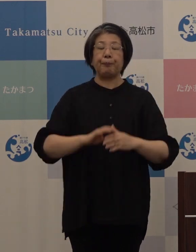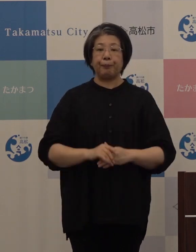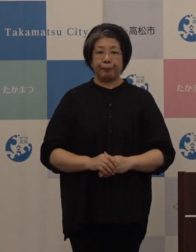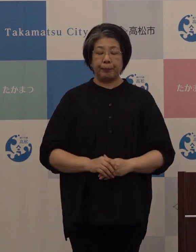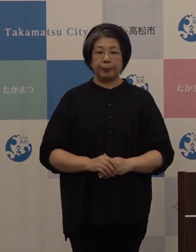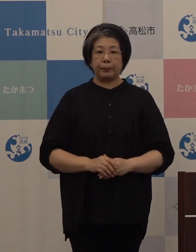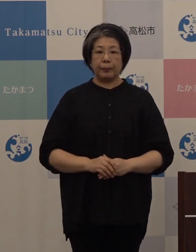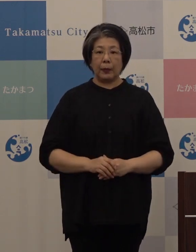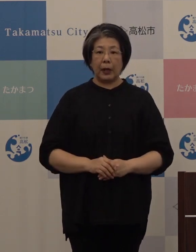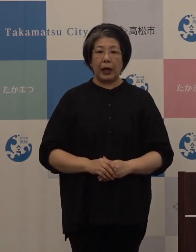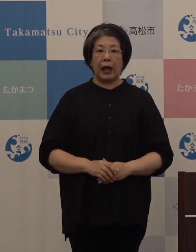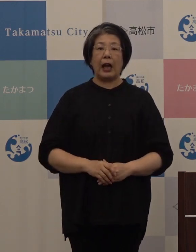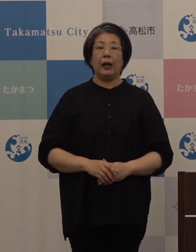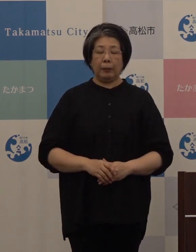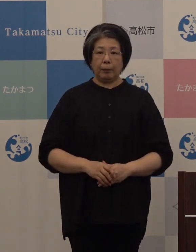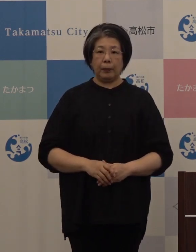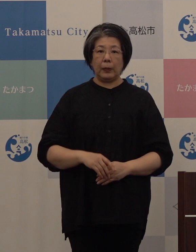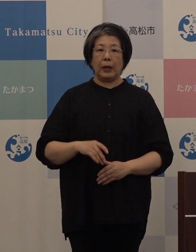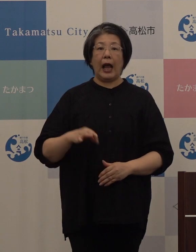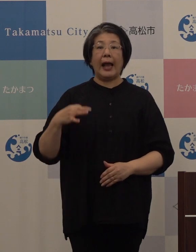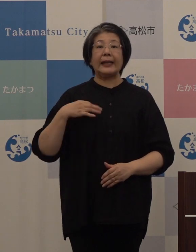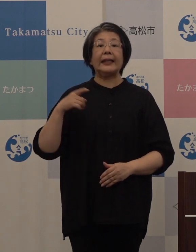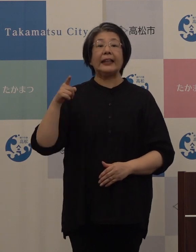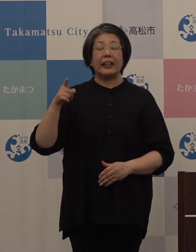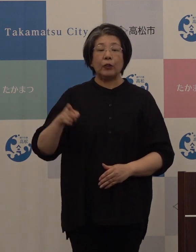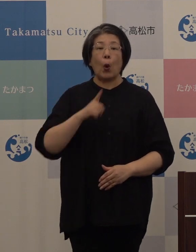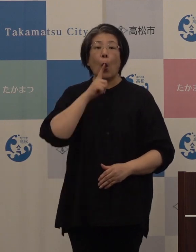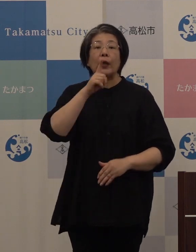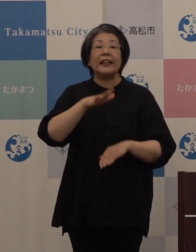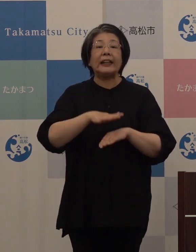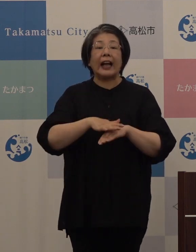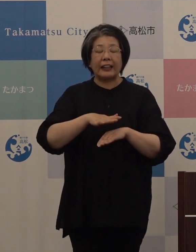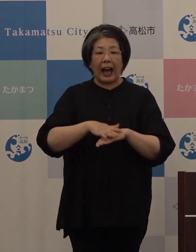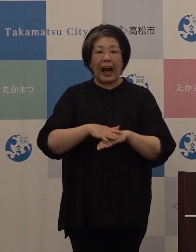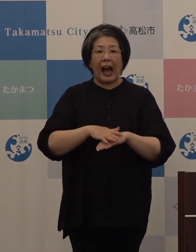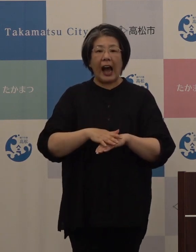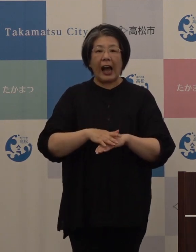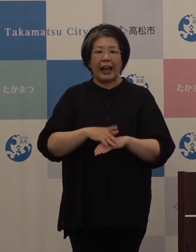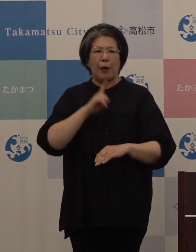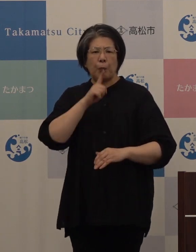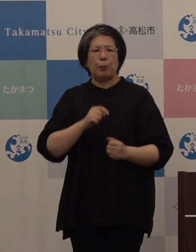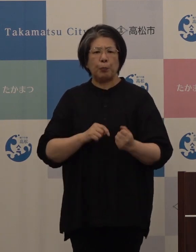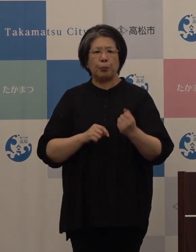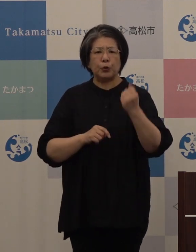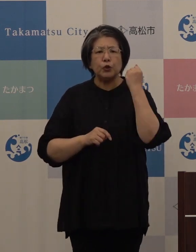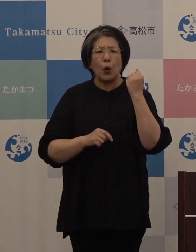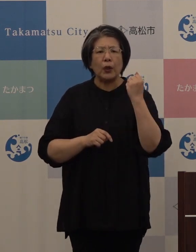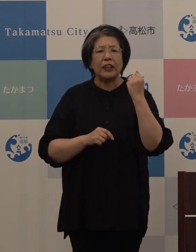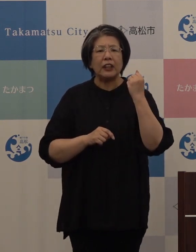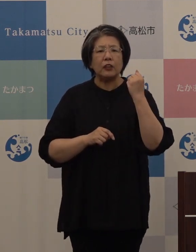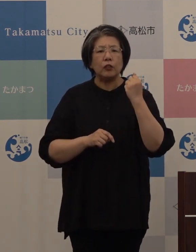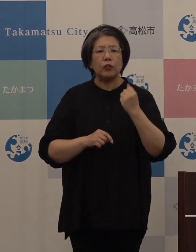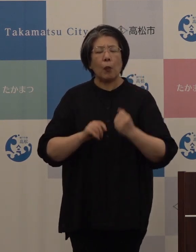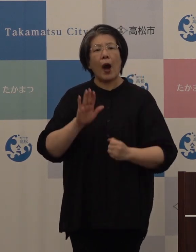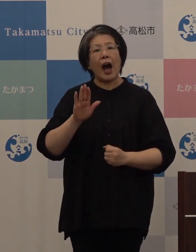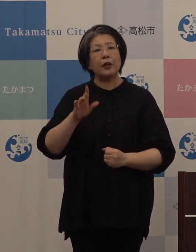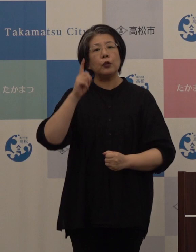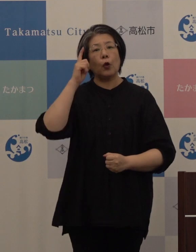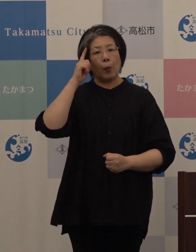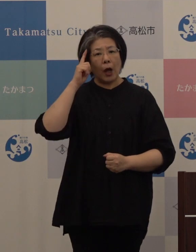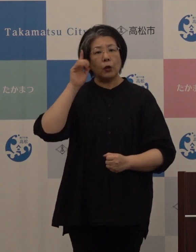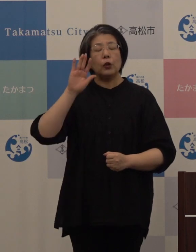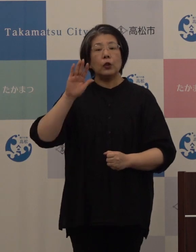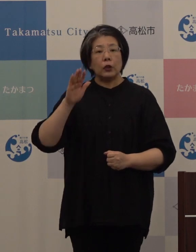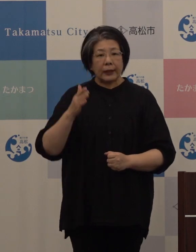同じ発言をするんでも語気が強くなったりいろいろあろうかと思いますが、それは全体として強圧的